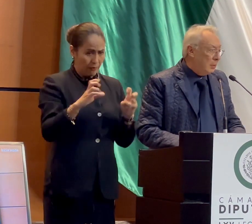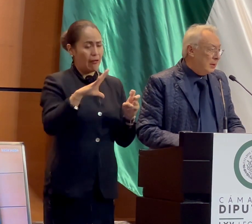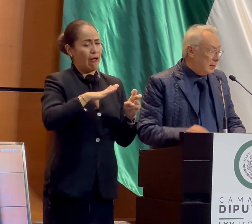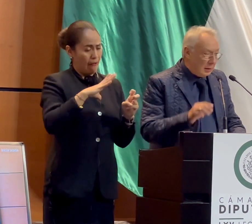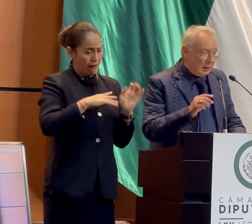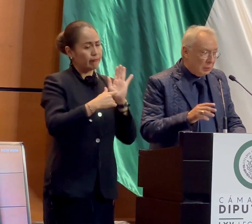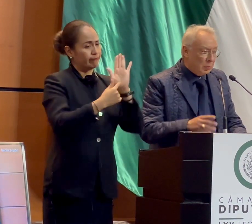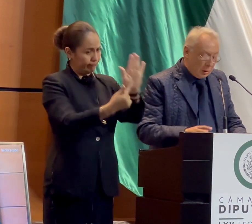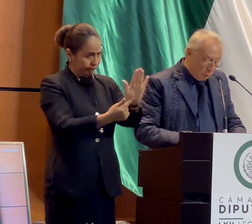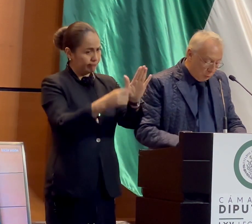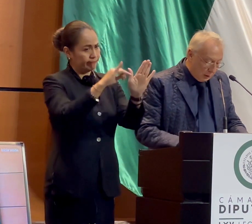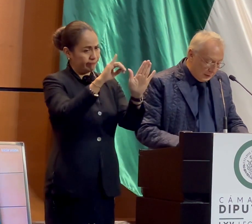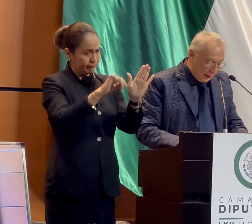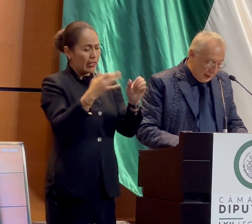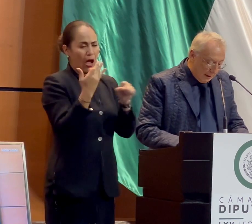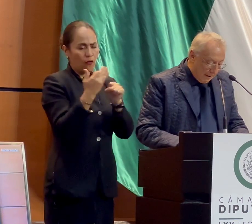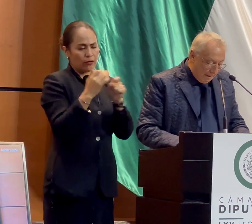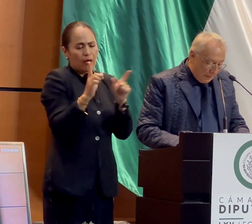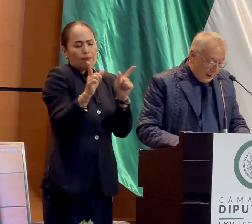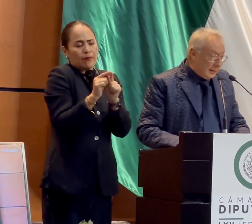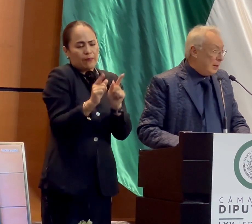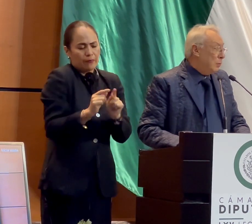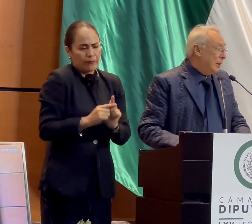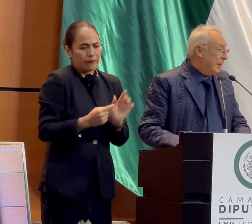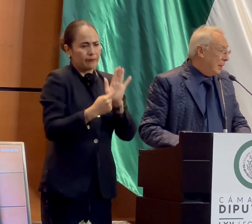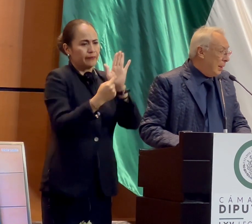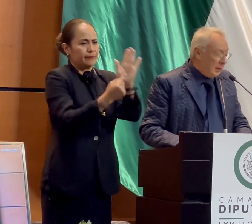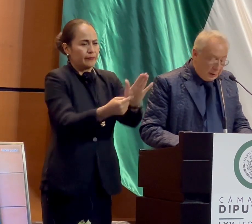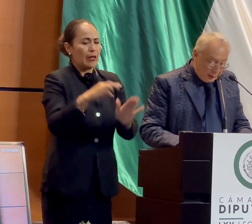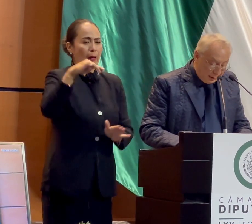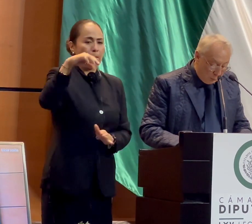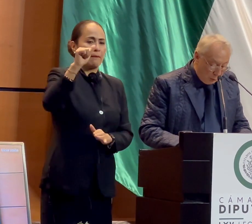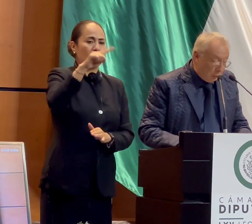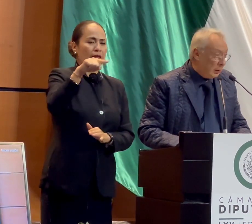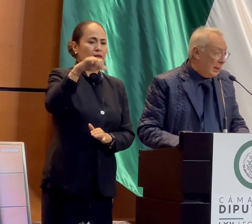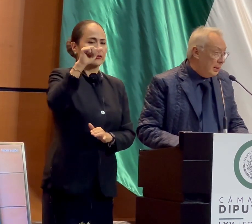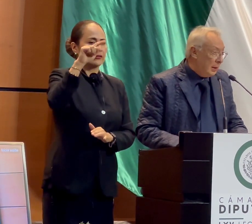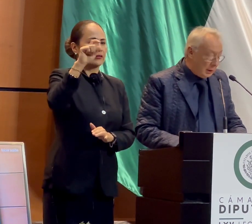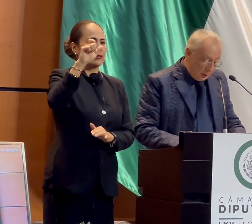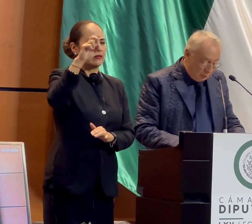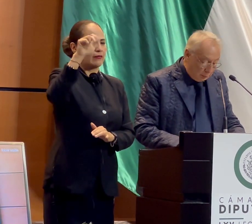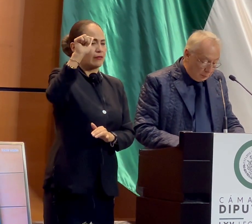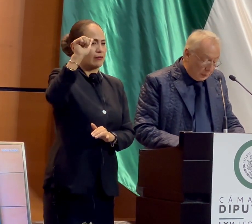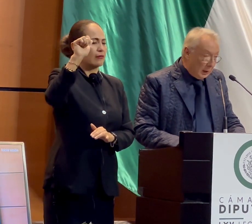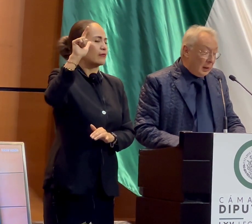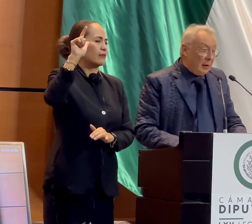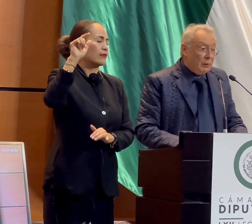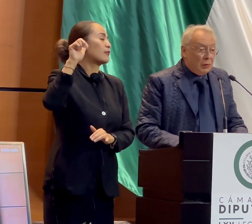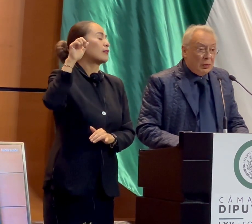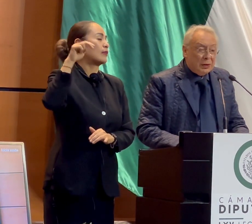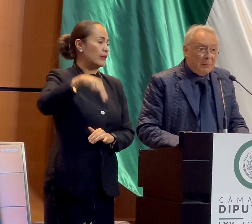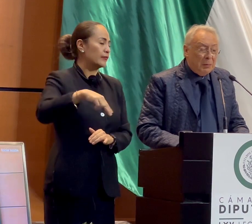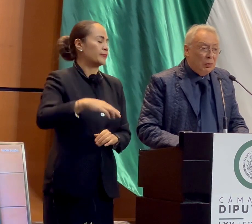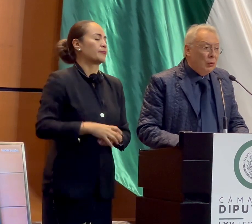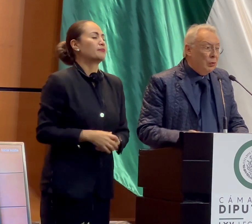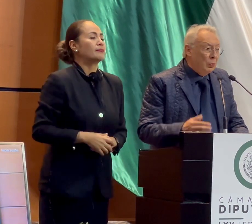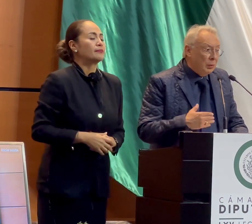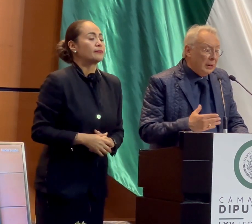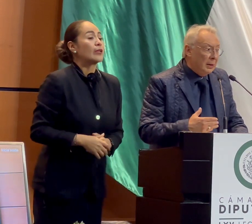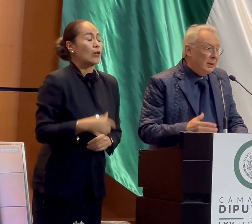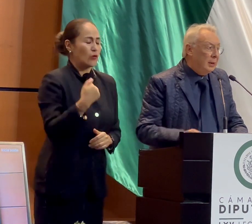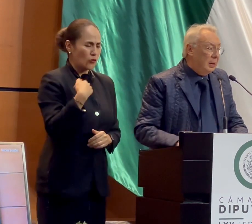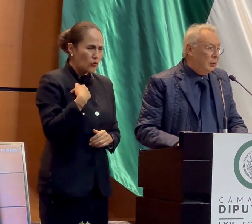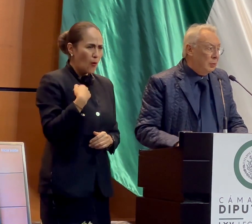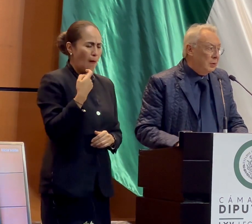momento. Nada más los voy a puntualizar. El caso Mazatlán, que es muy importante, fue uno de los que primero yo